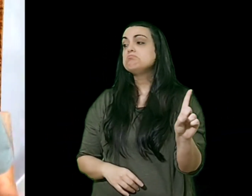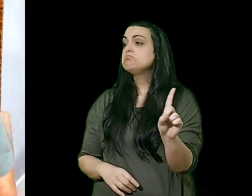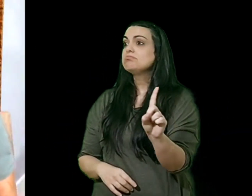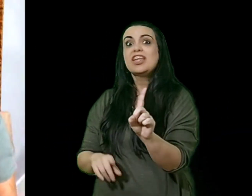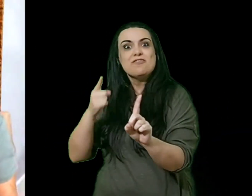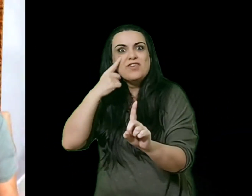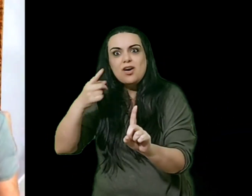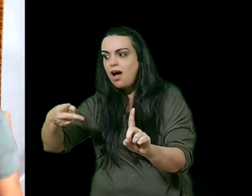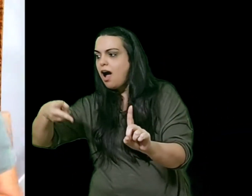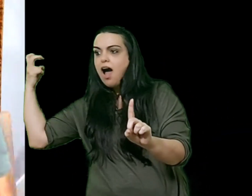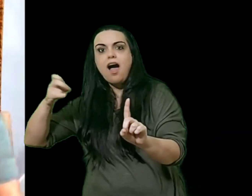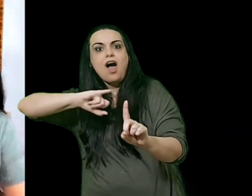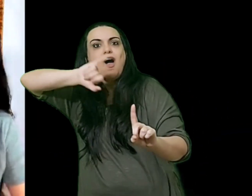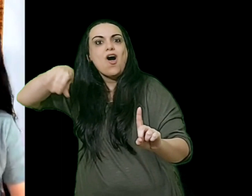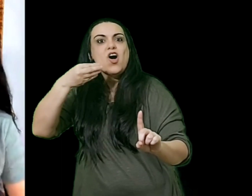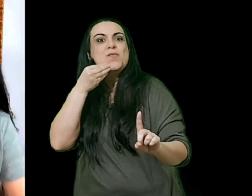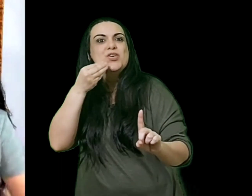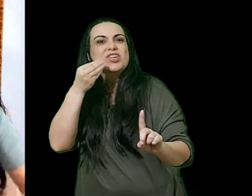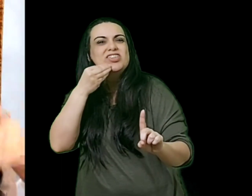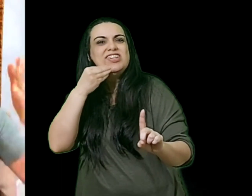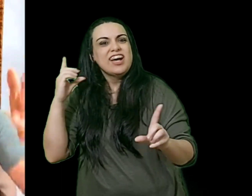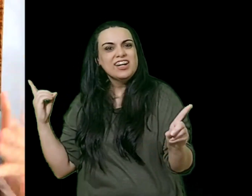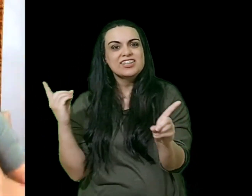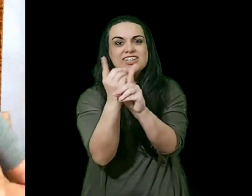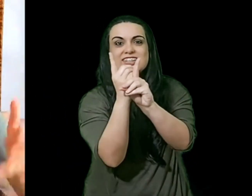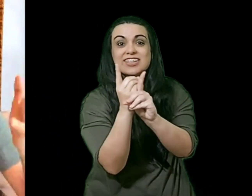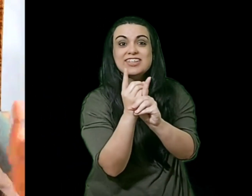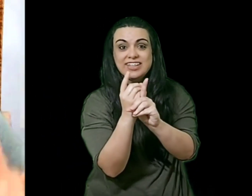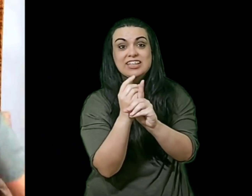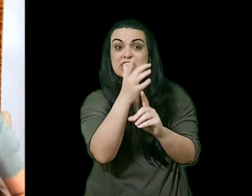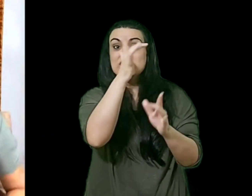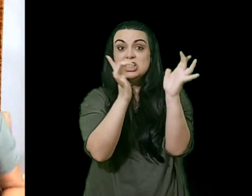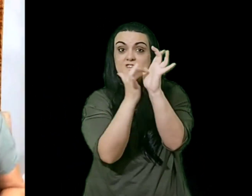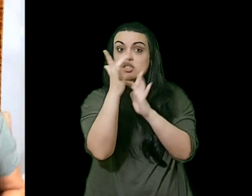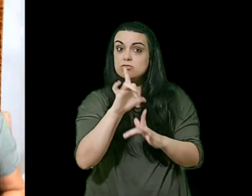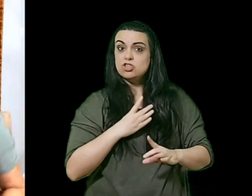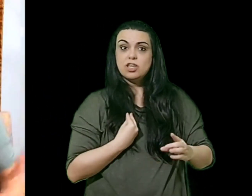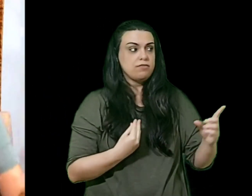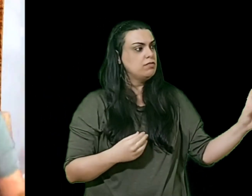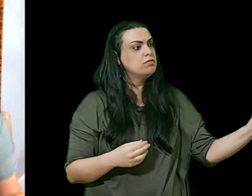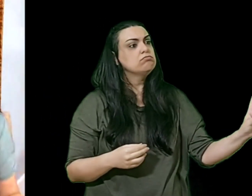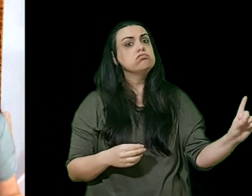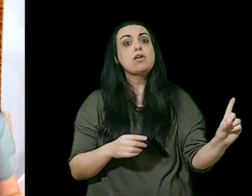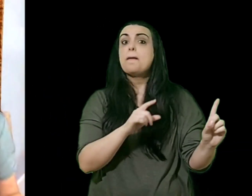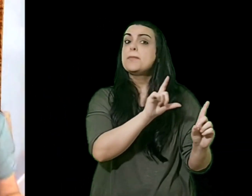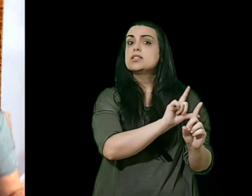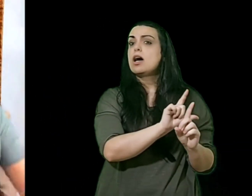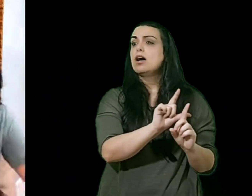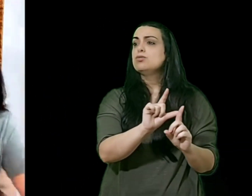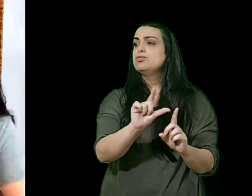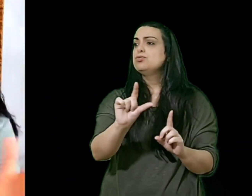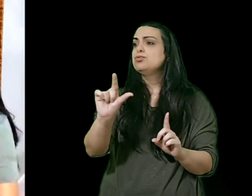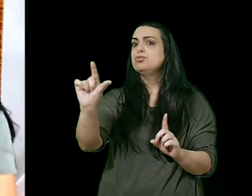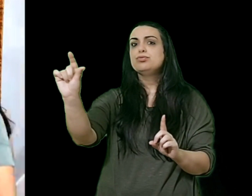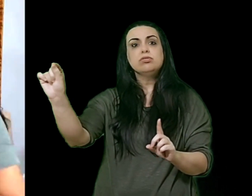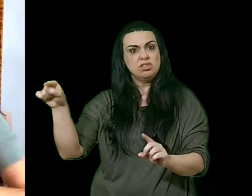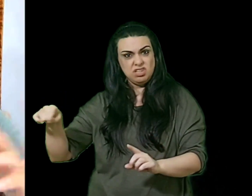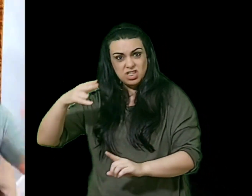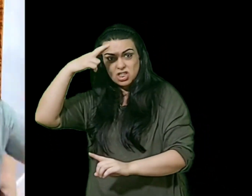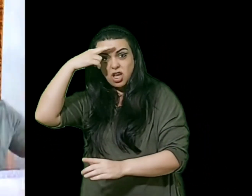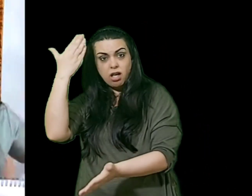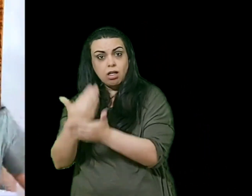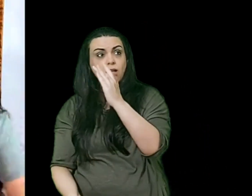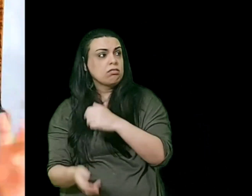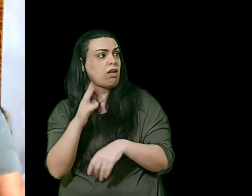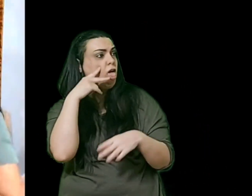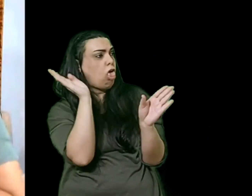de encontrar com Jesus. Ele passava. A oportunidade ela não é permanente. Senão não seria a oportunidade. É exatamente